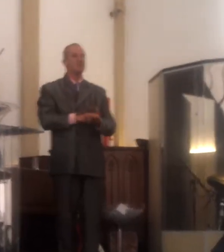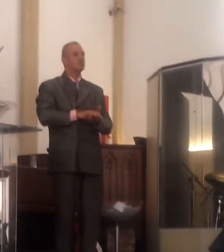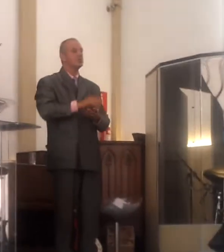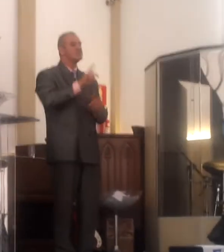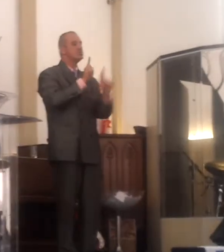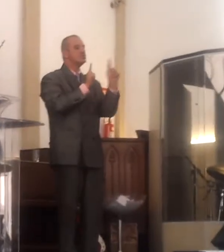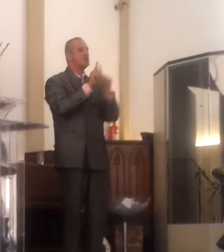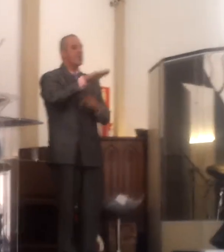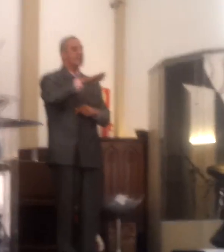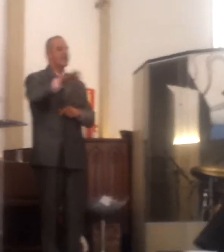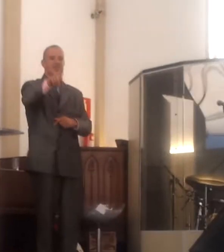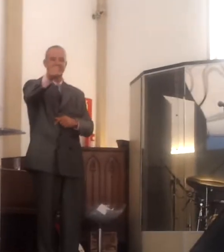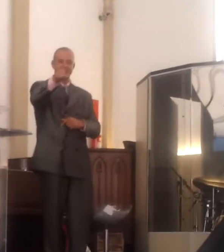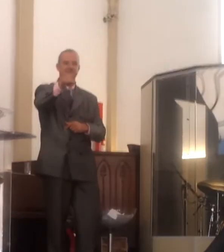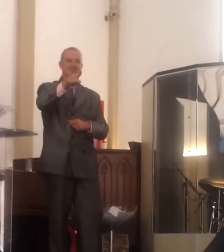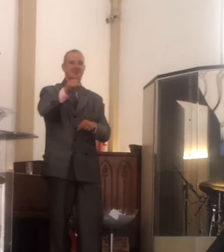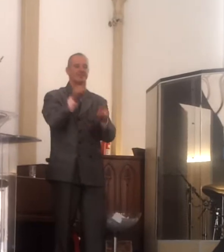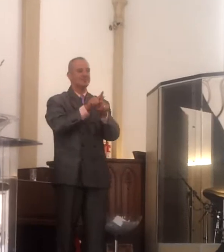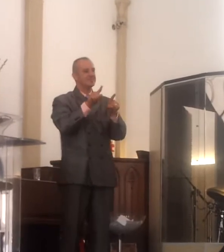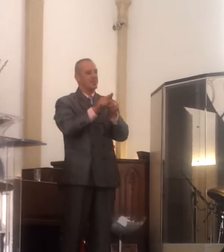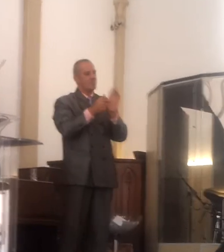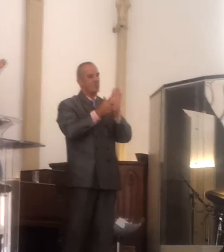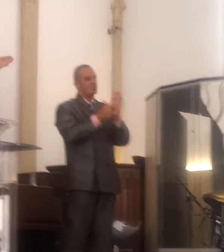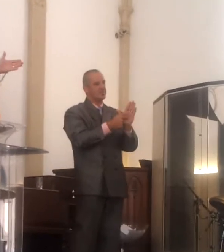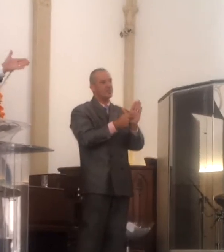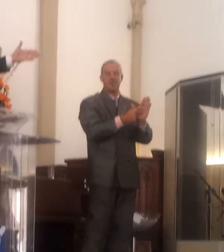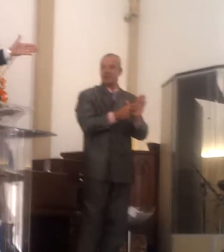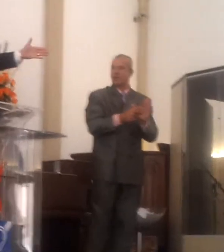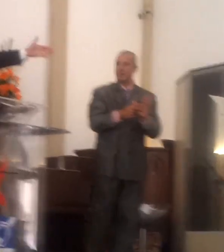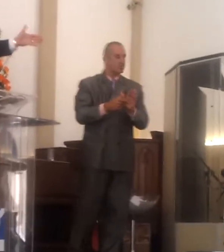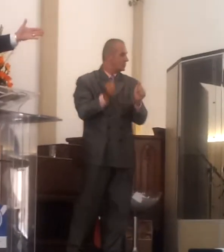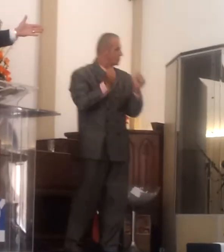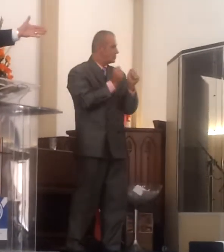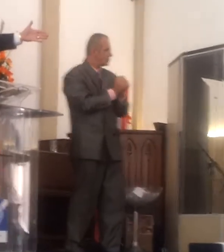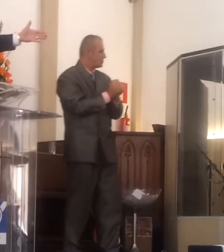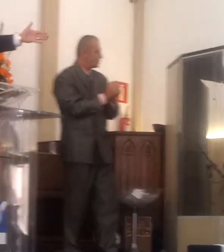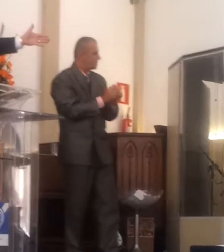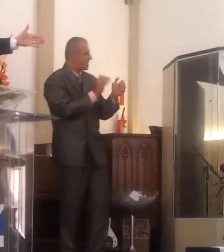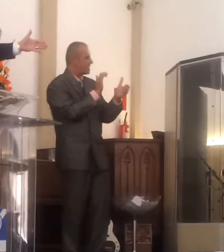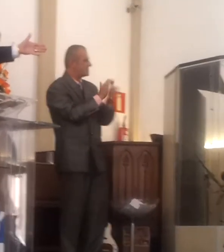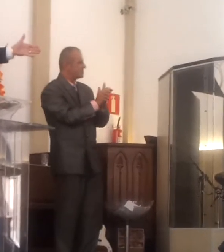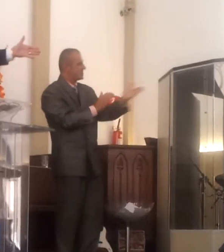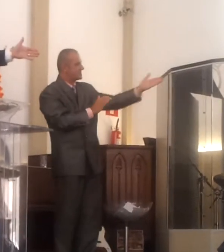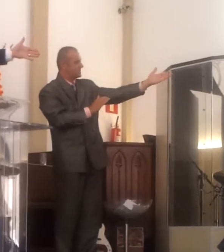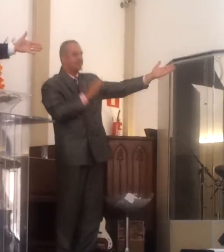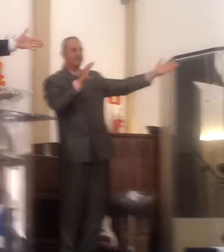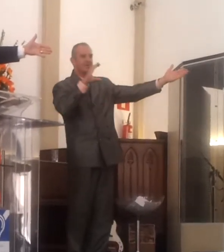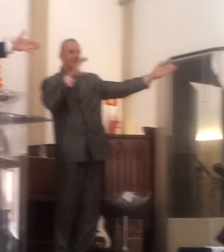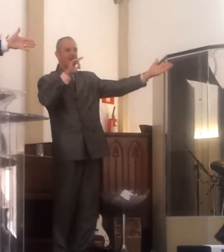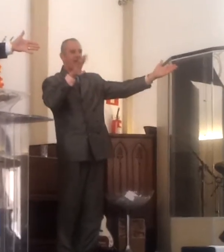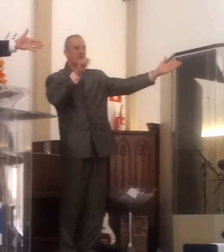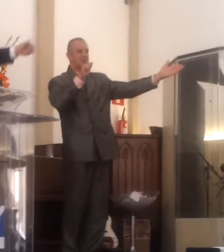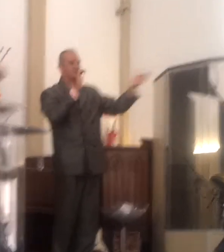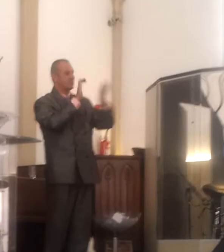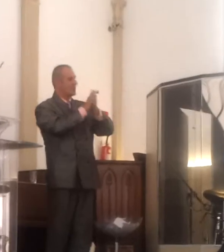ali, para efeito de trazer para essa igreja, juntamente com a minha esposa Cláudia, que chegou agora há